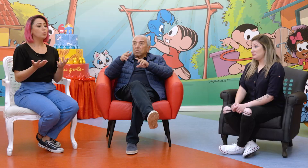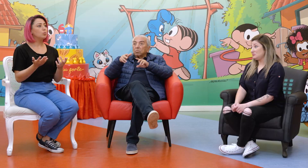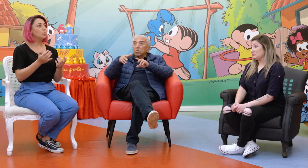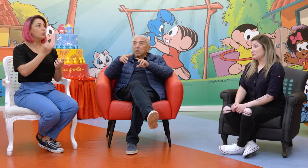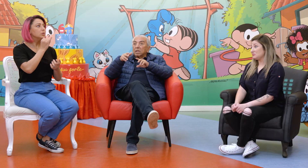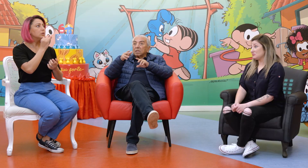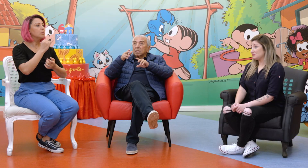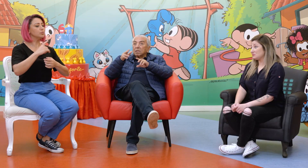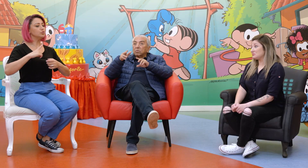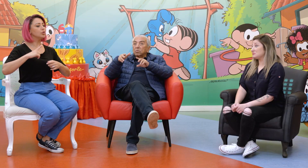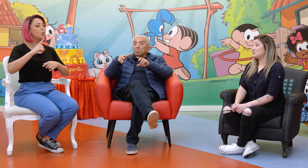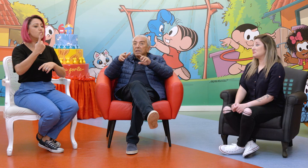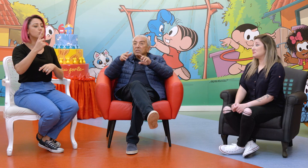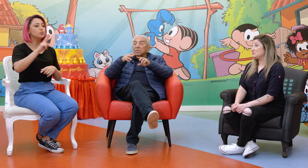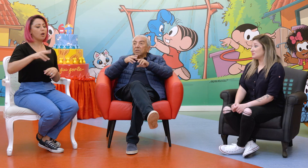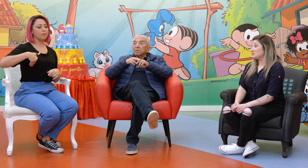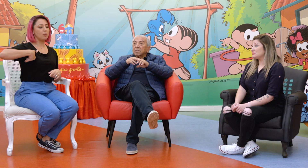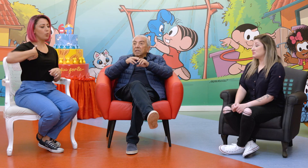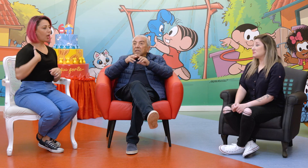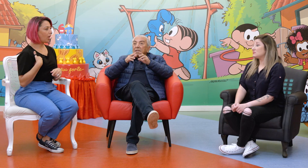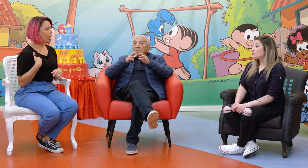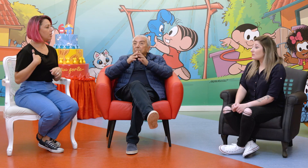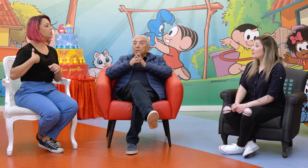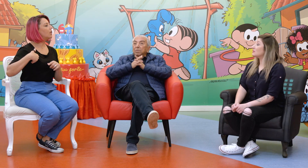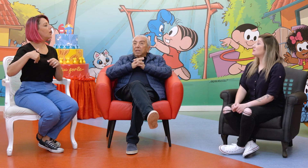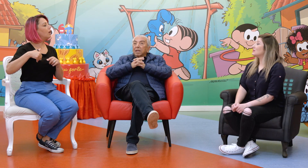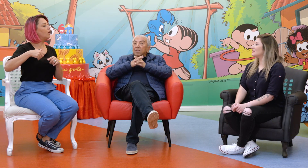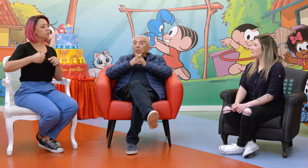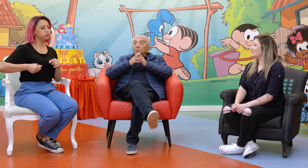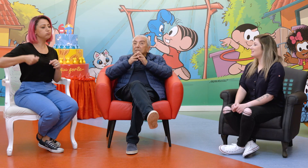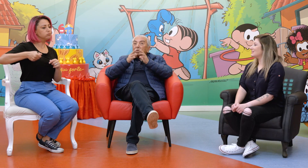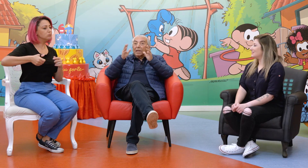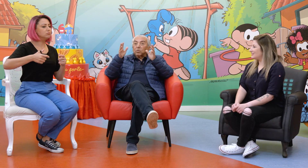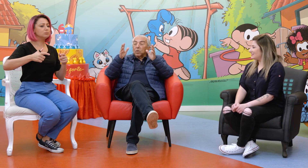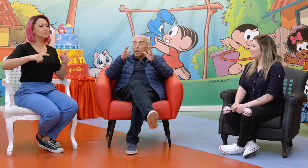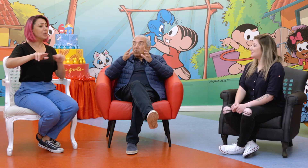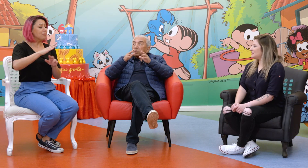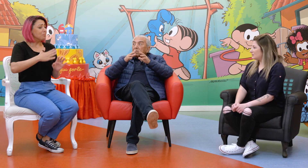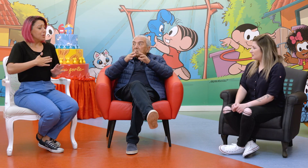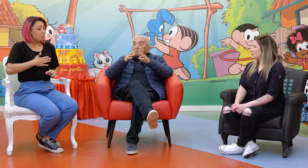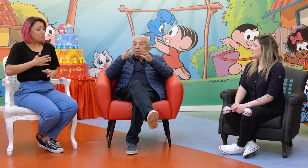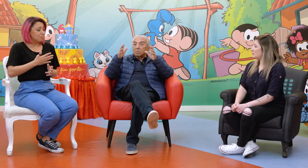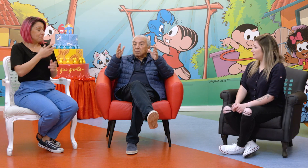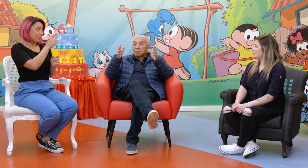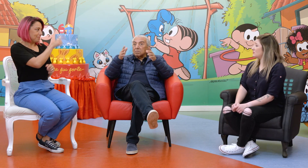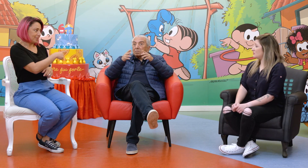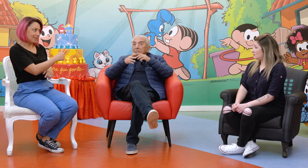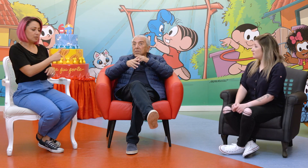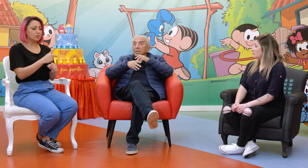com muleta e tudo mais, tal. Para mim, era uma coisa tão natural,